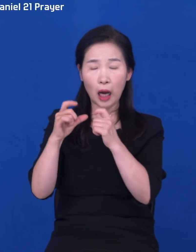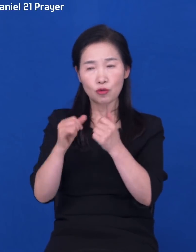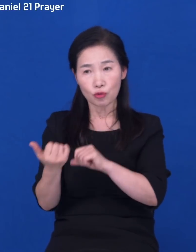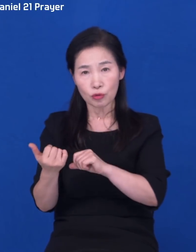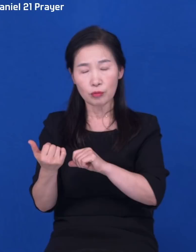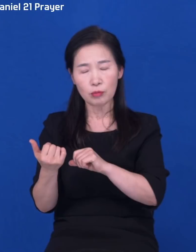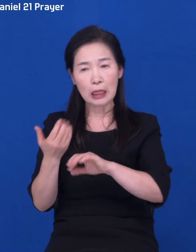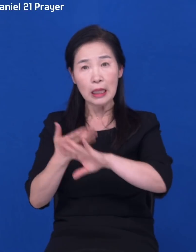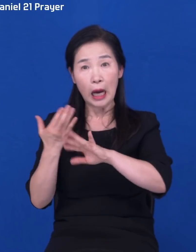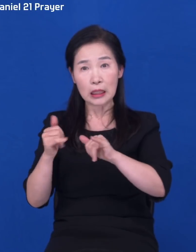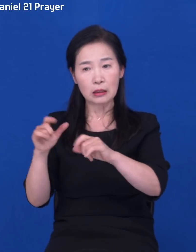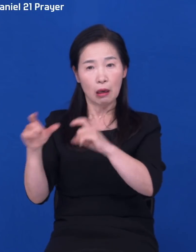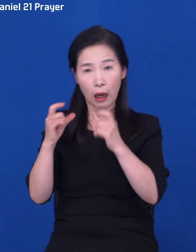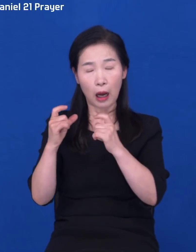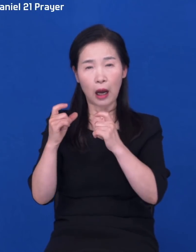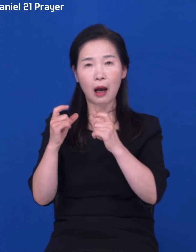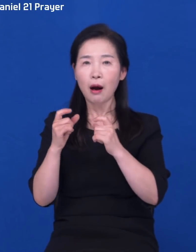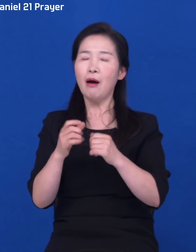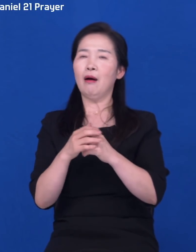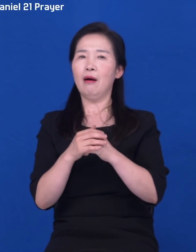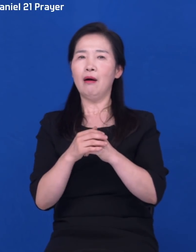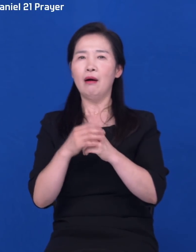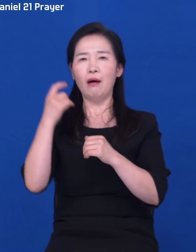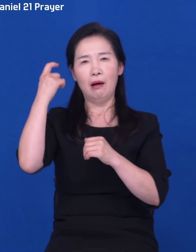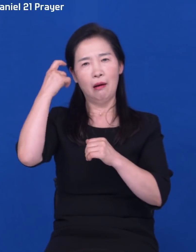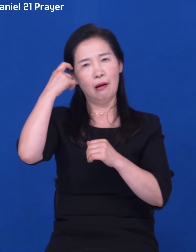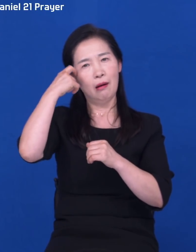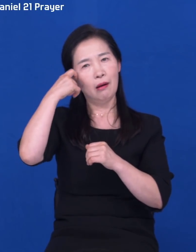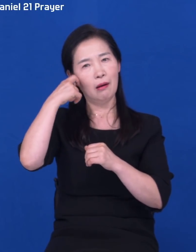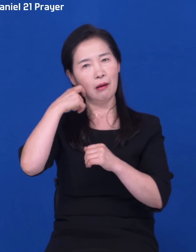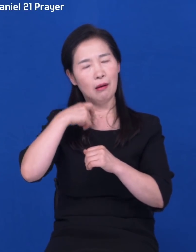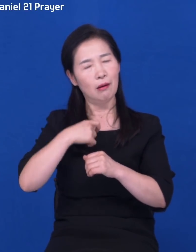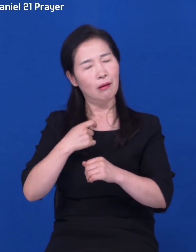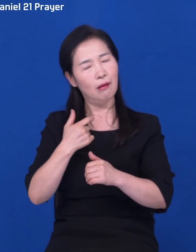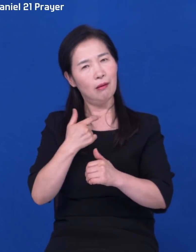타인으로부터 죽어요 당신, 이거하고는 너무 다르고,